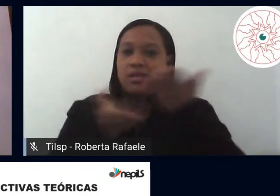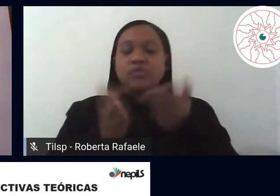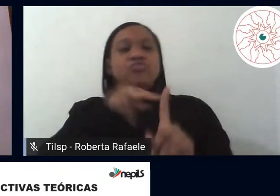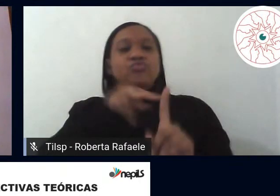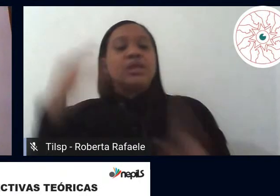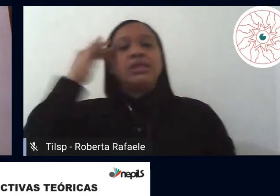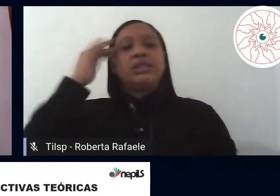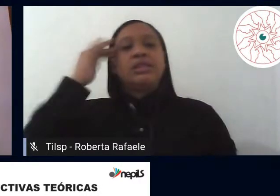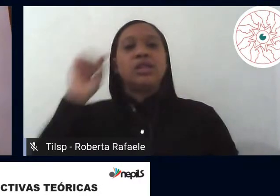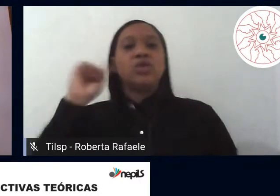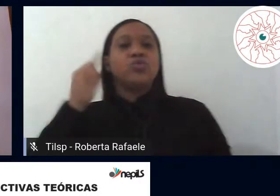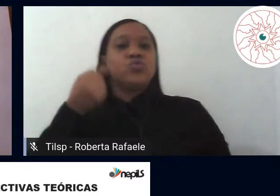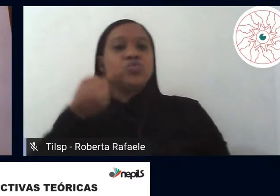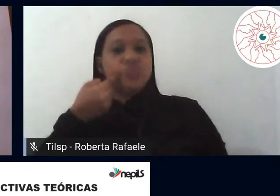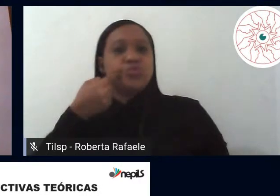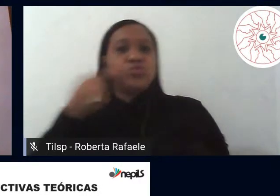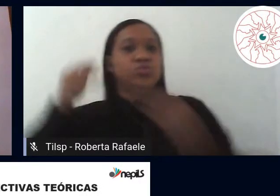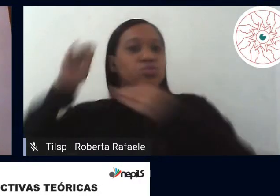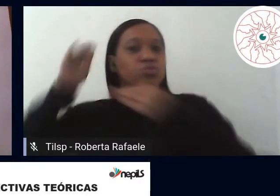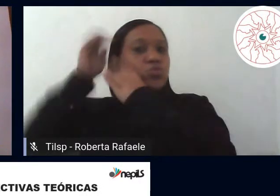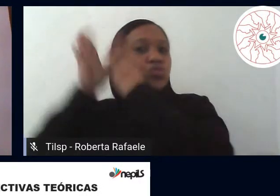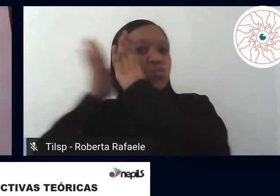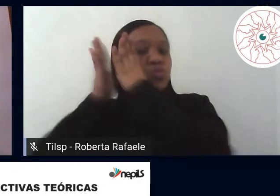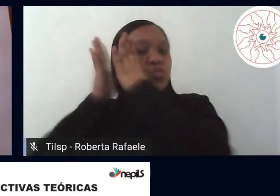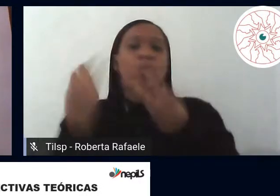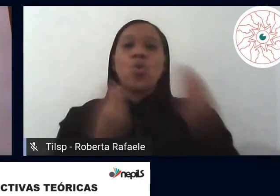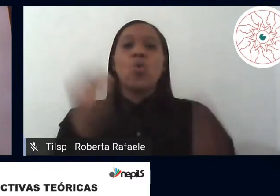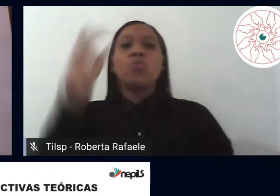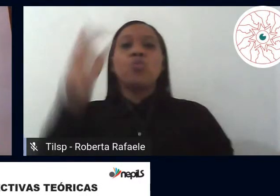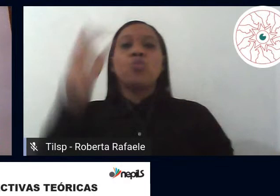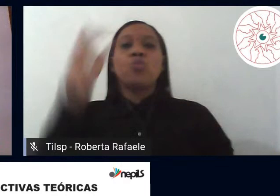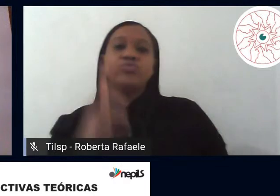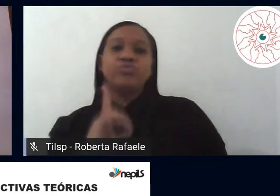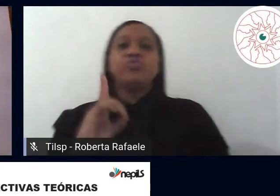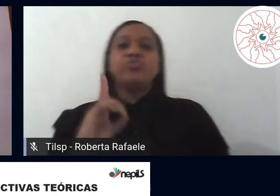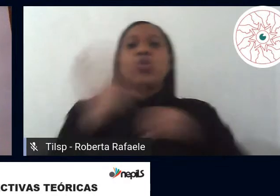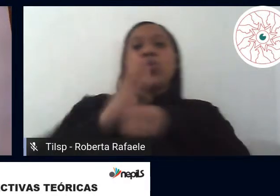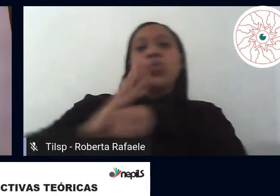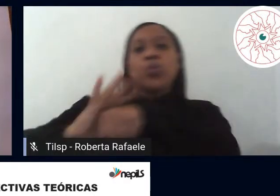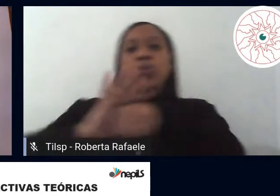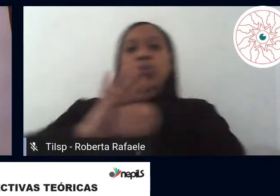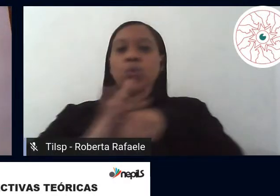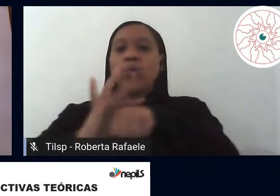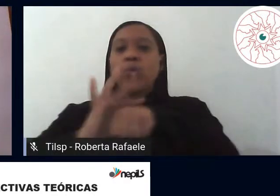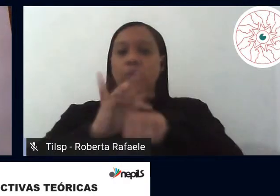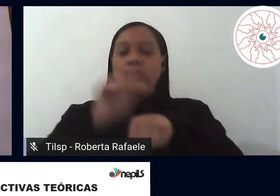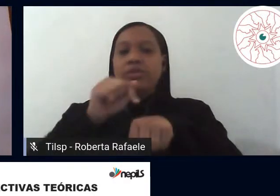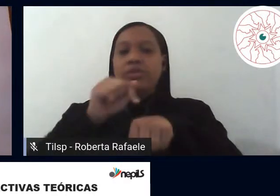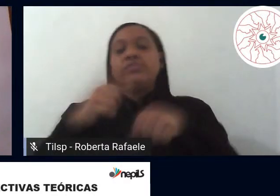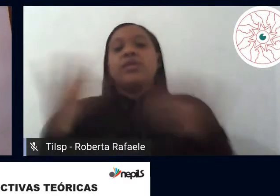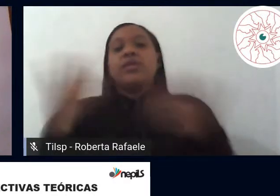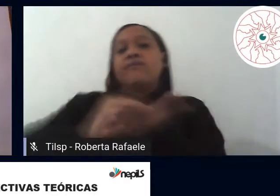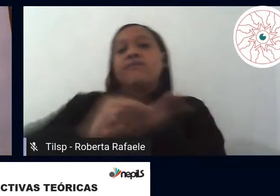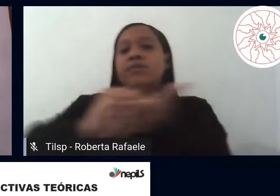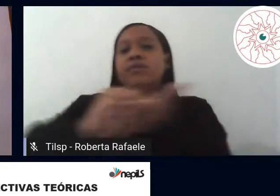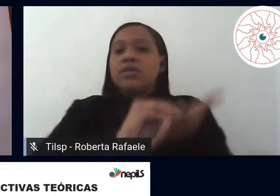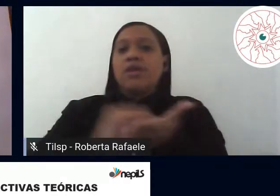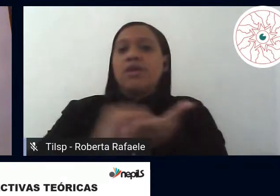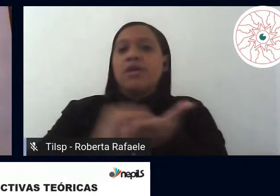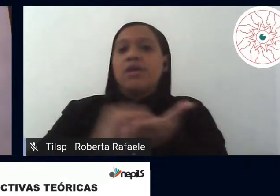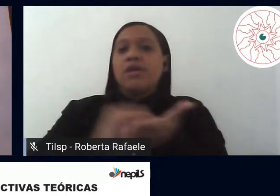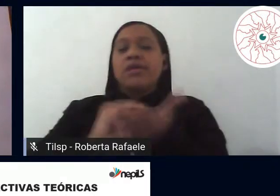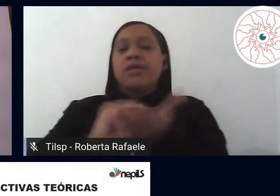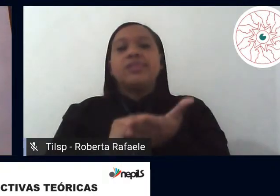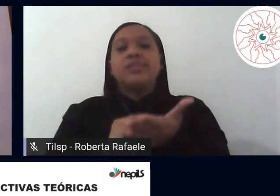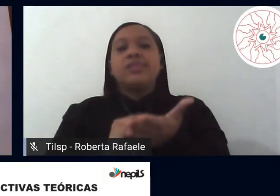patologia, como uma doença, como a falta que precisa ser suprida, ou seja, pela normalização do indivíduo